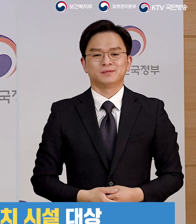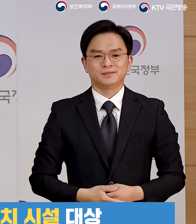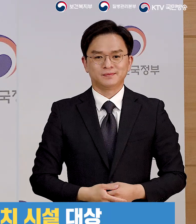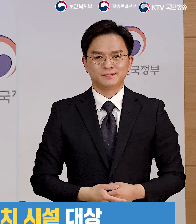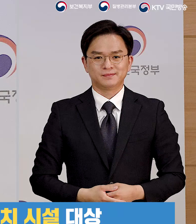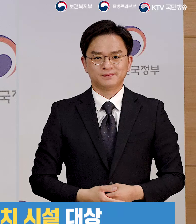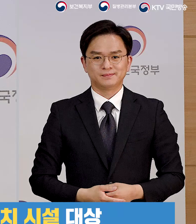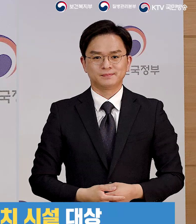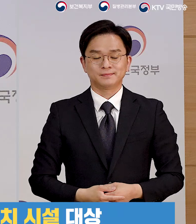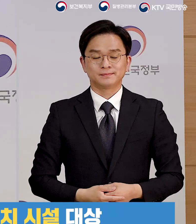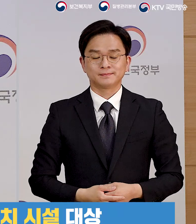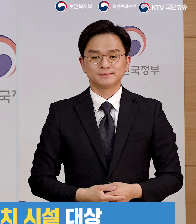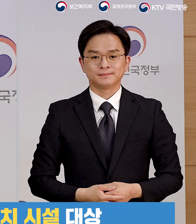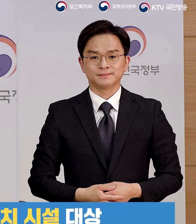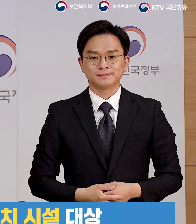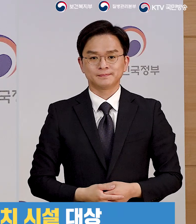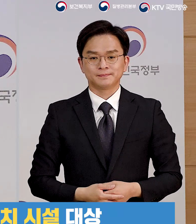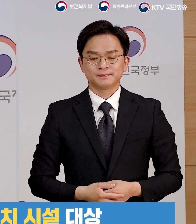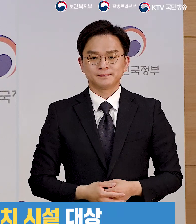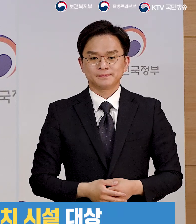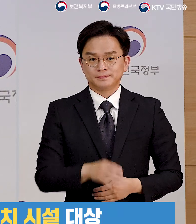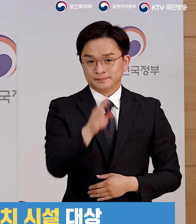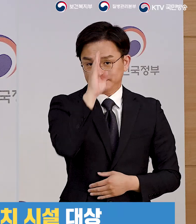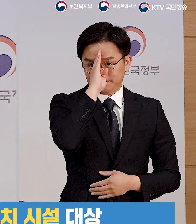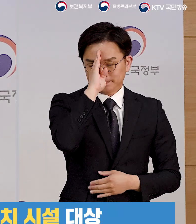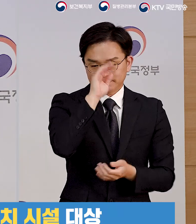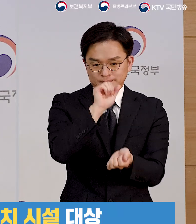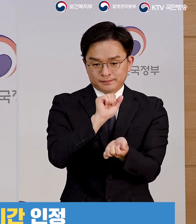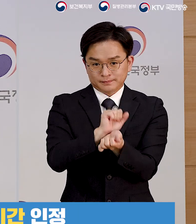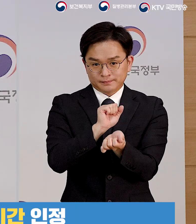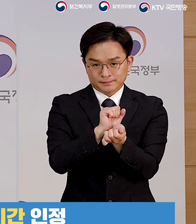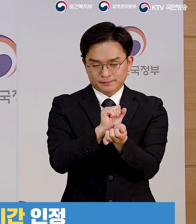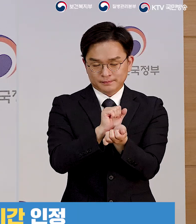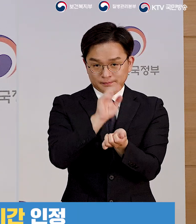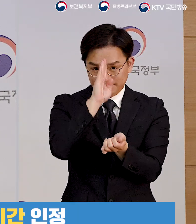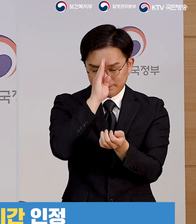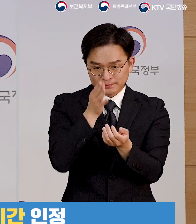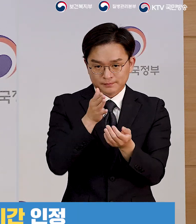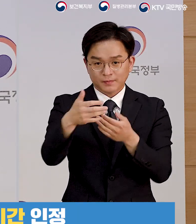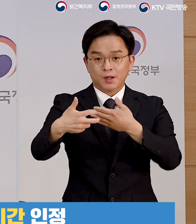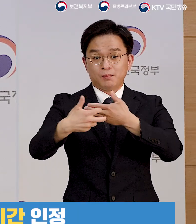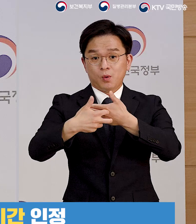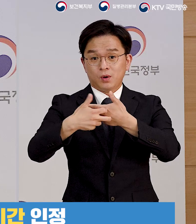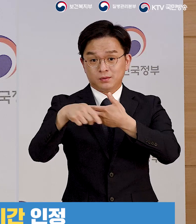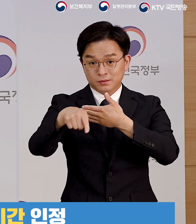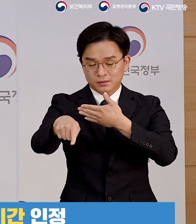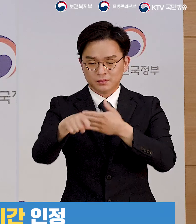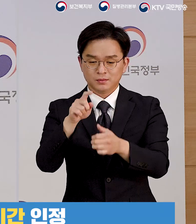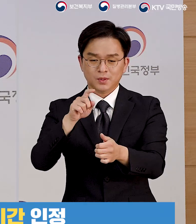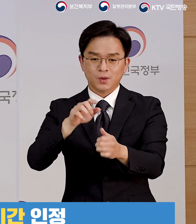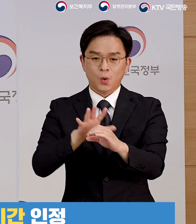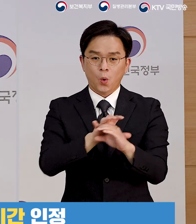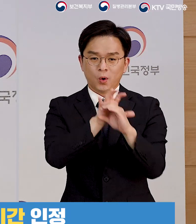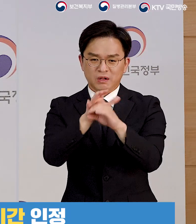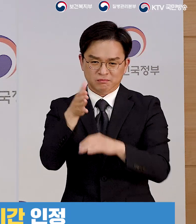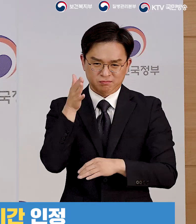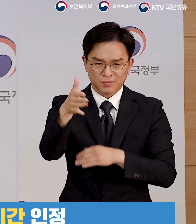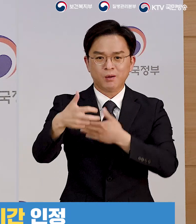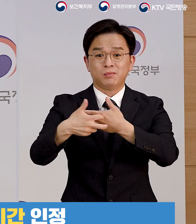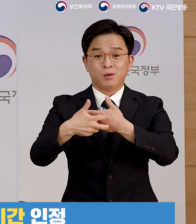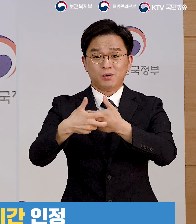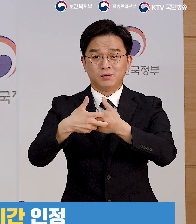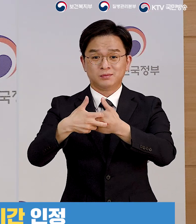발생한 기회비용을 모두 보상하게 됩니다. 특히 감염병 전담병원은 병상